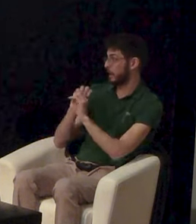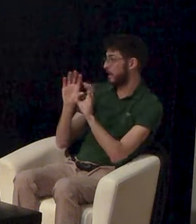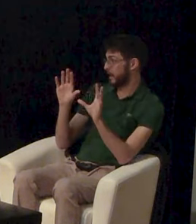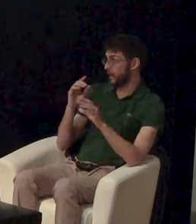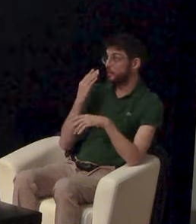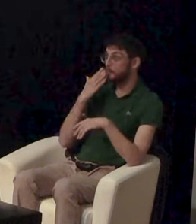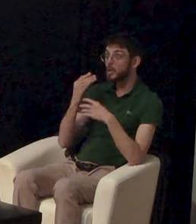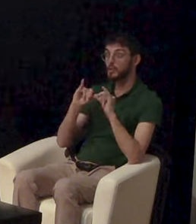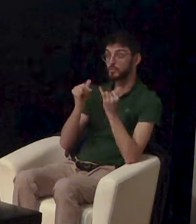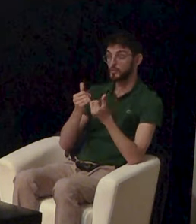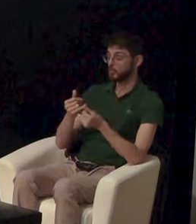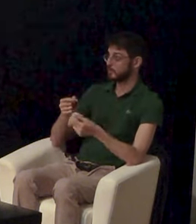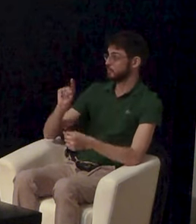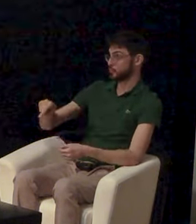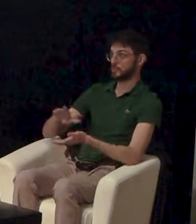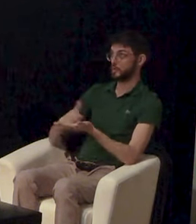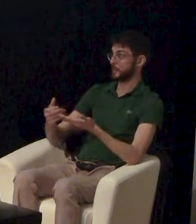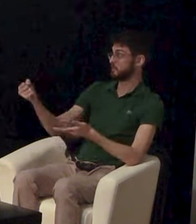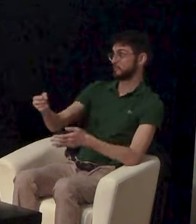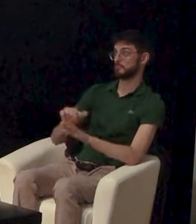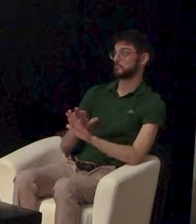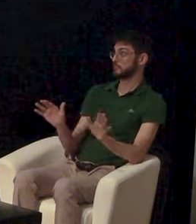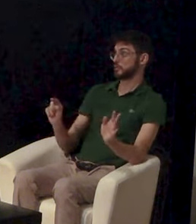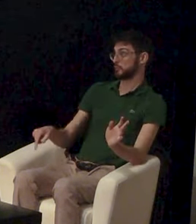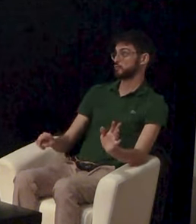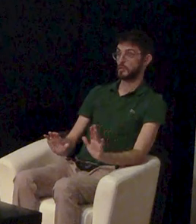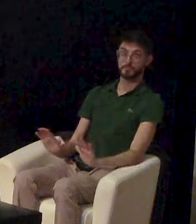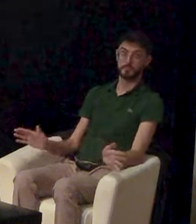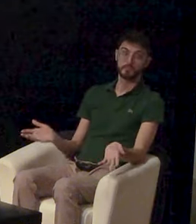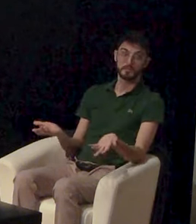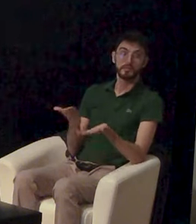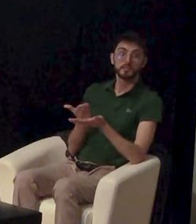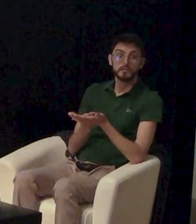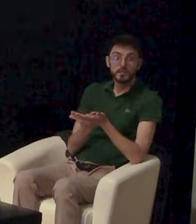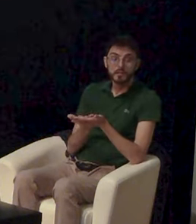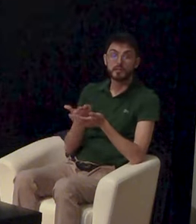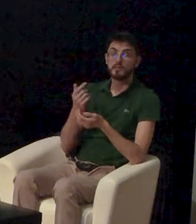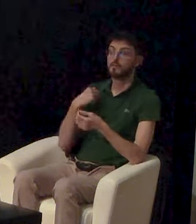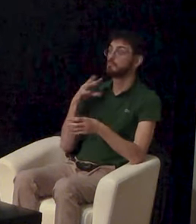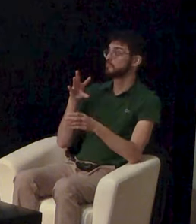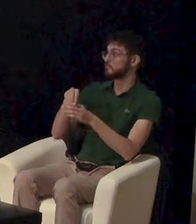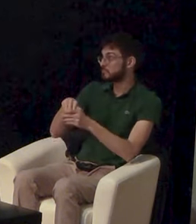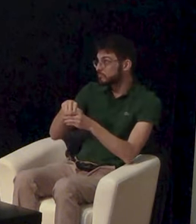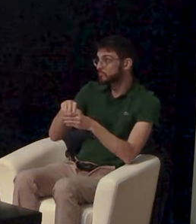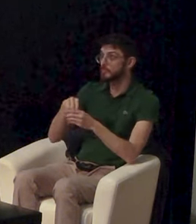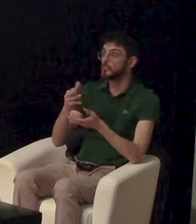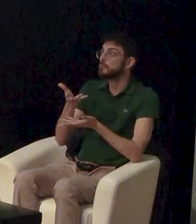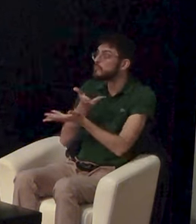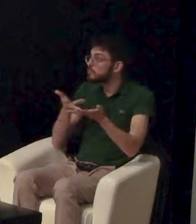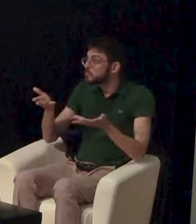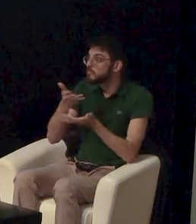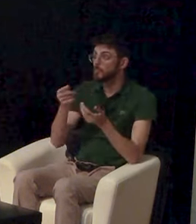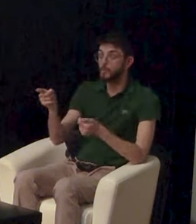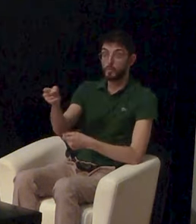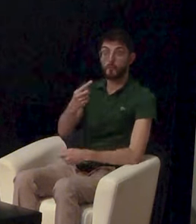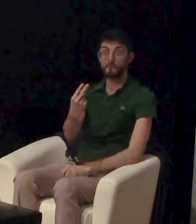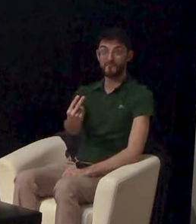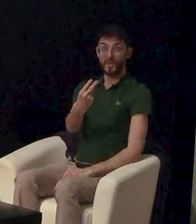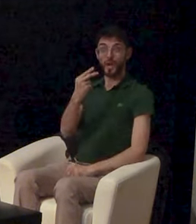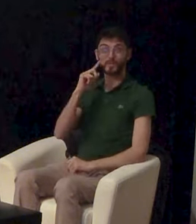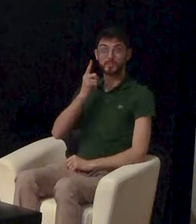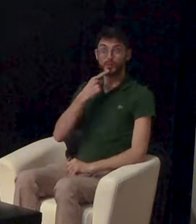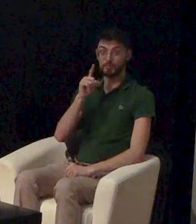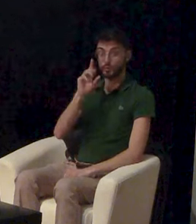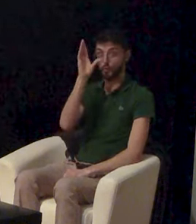pareil, moi je participe à des réunions de travail et je suis obligée d'avoir un interprète avec moi. Et tous